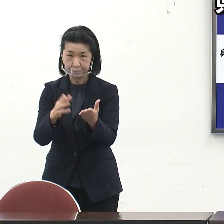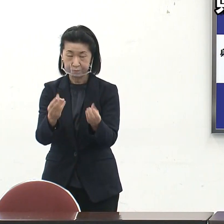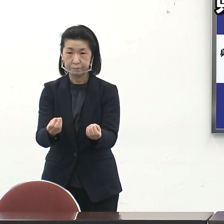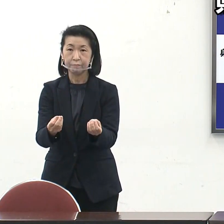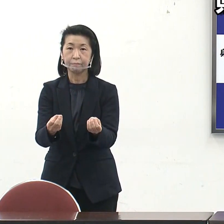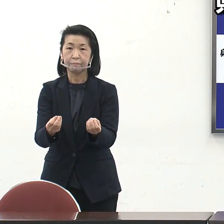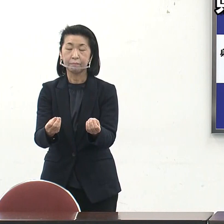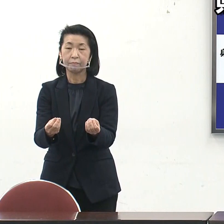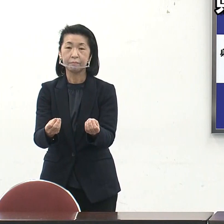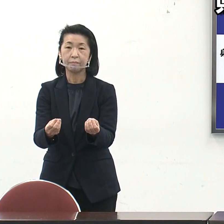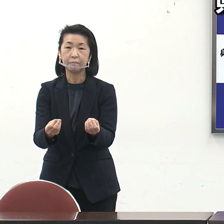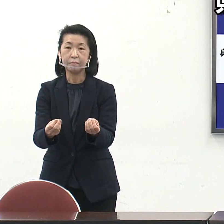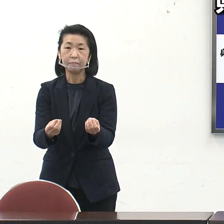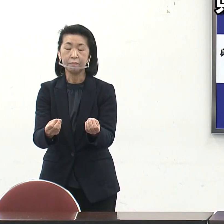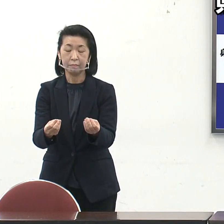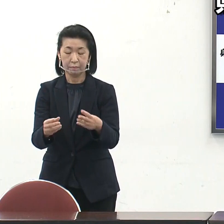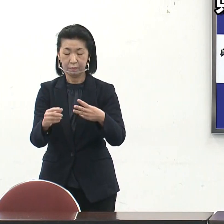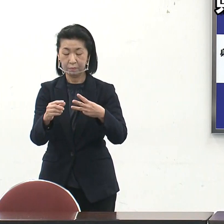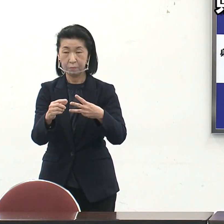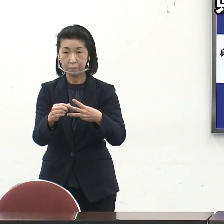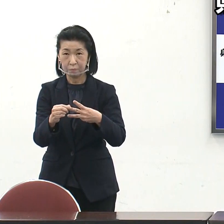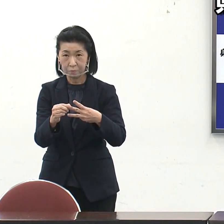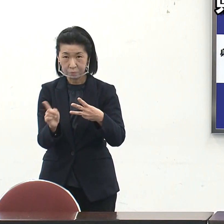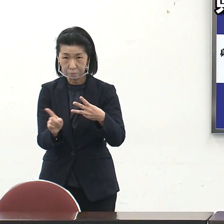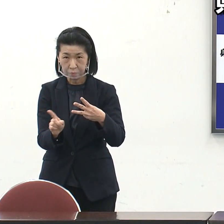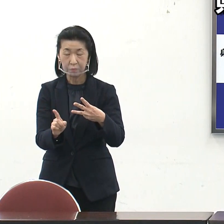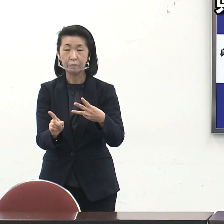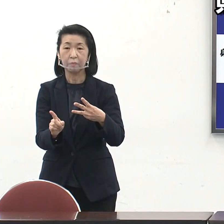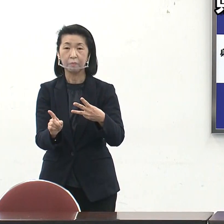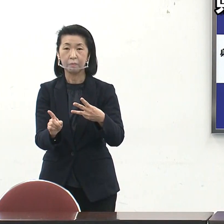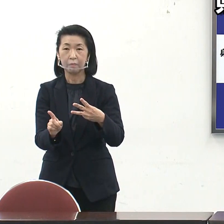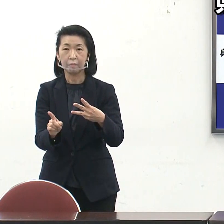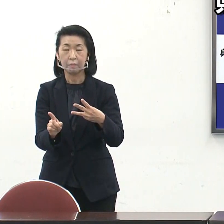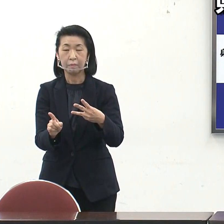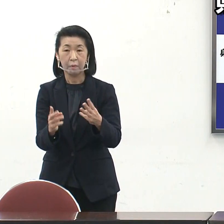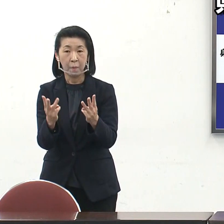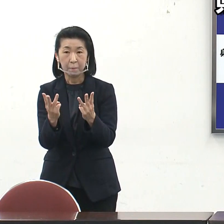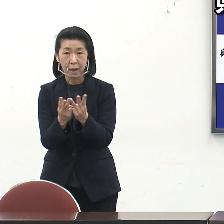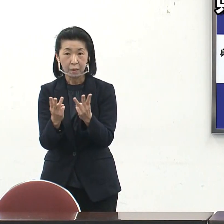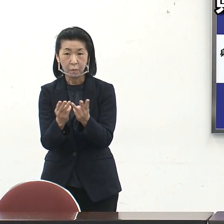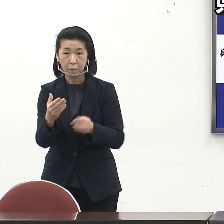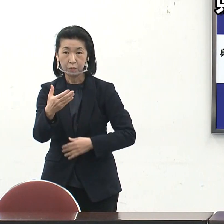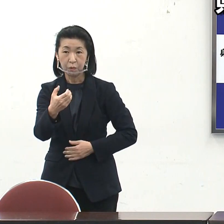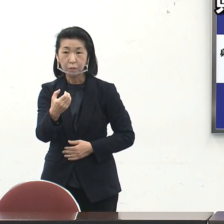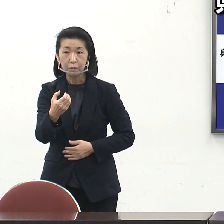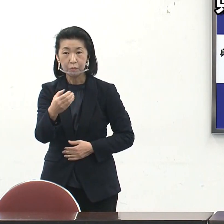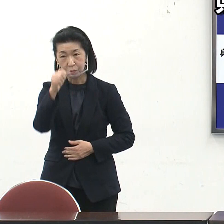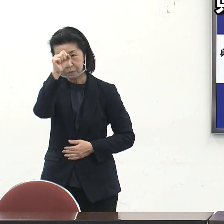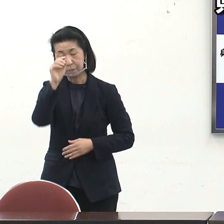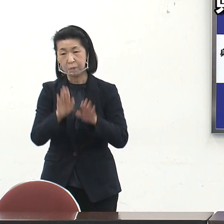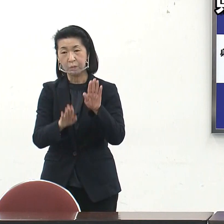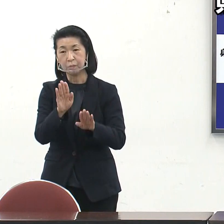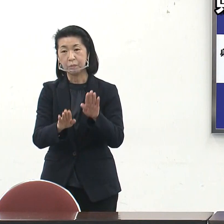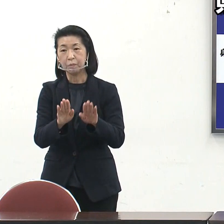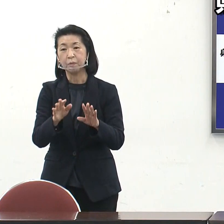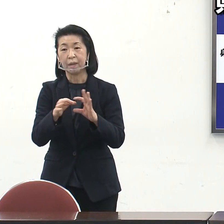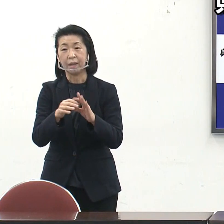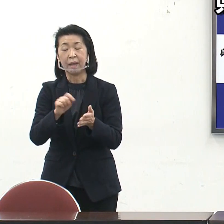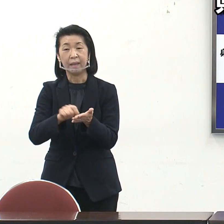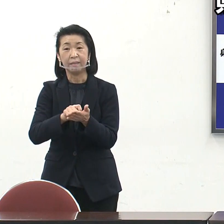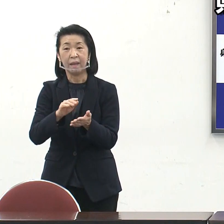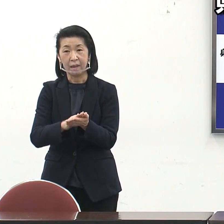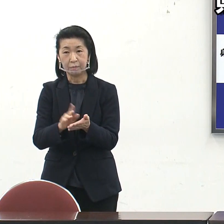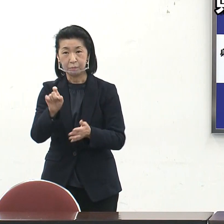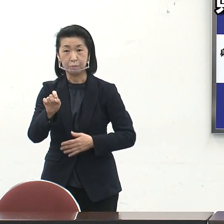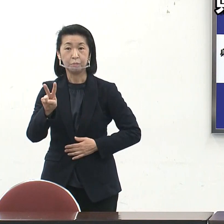ました。次に2件目のクラスターについてです。番号欄90の症例欄にあります12名につきましては、